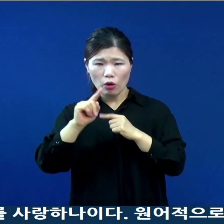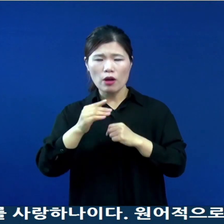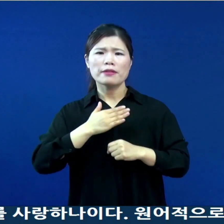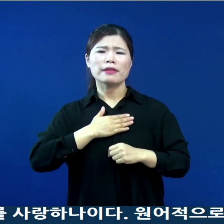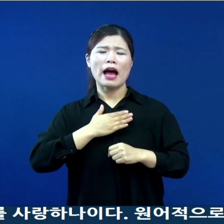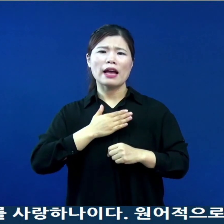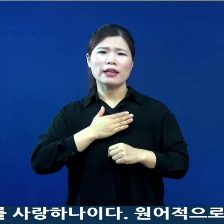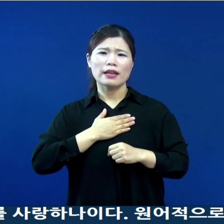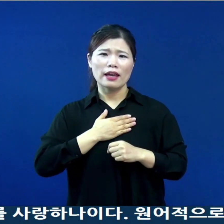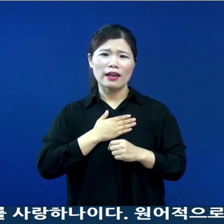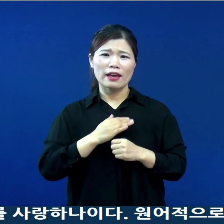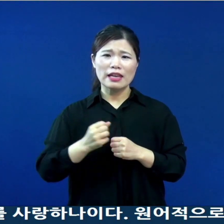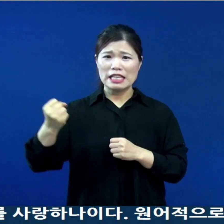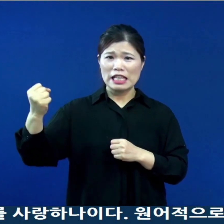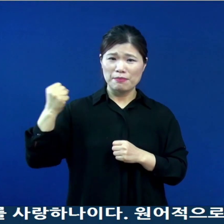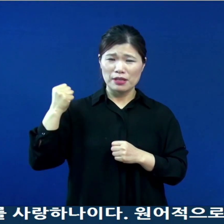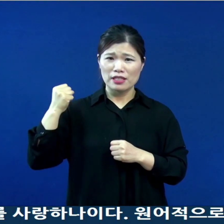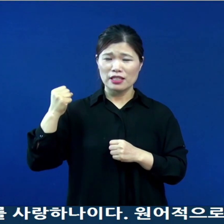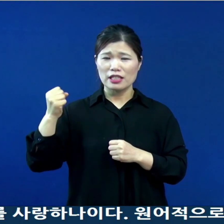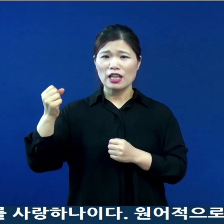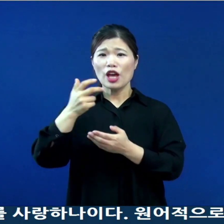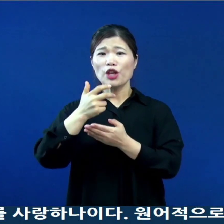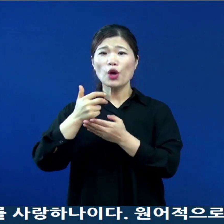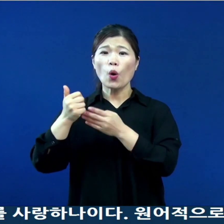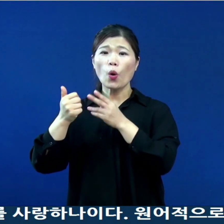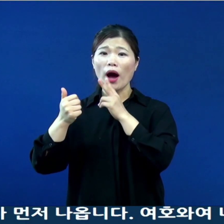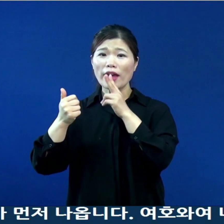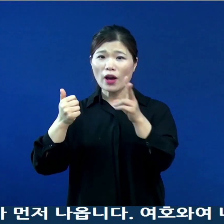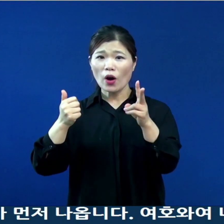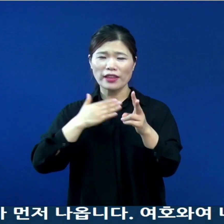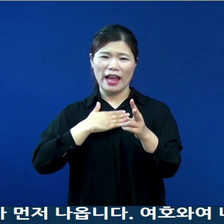내가 주를 사랑하나이다, 이것도 멋진 번역이 되는 것 같아요.